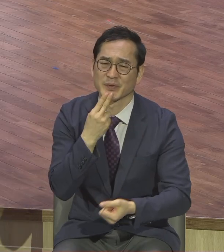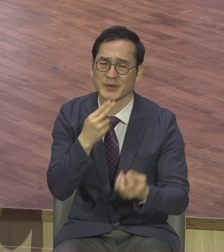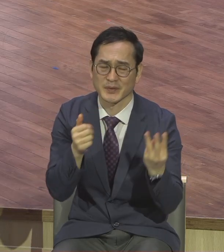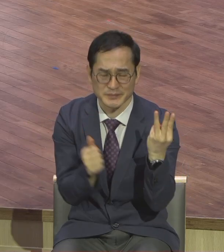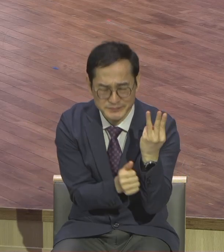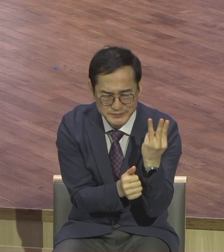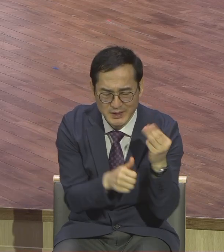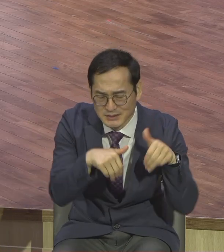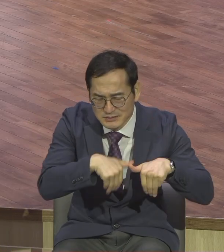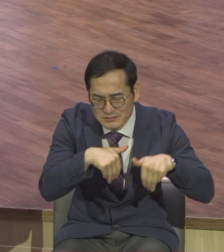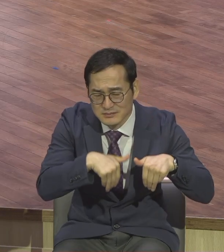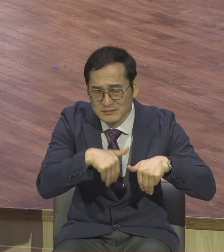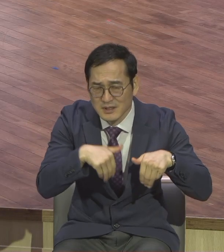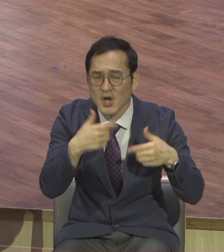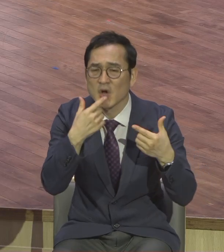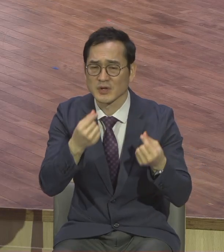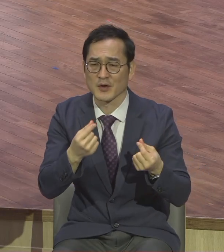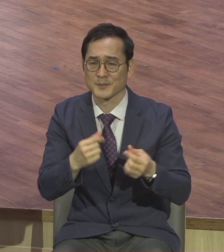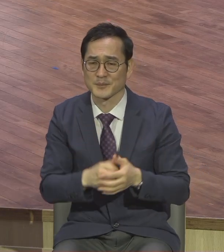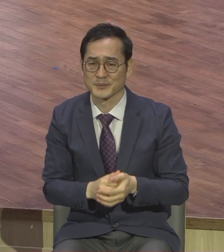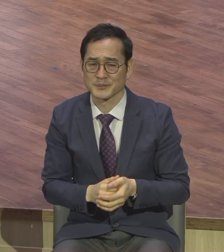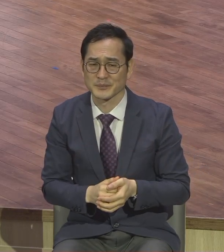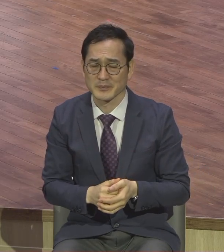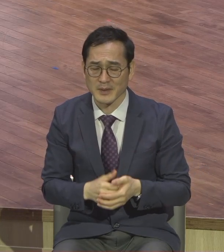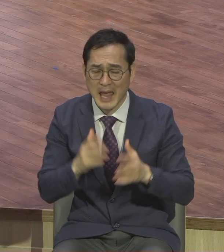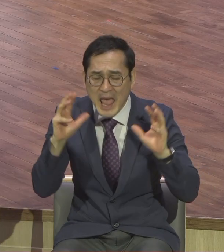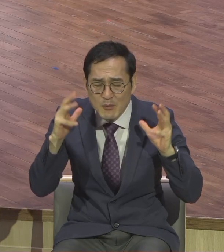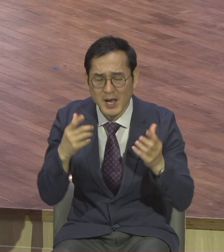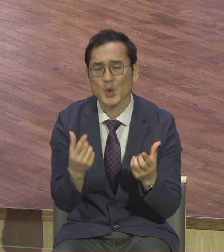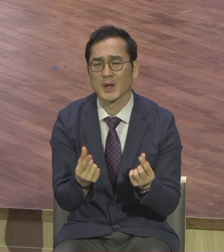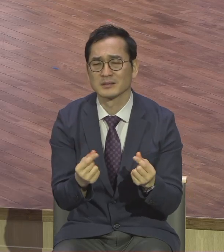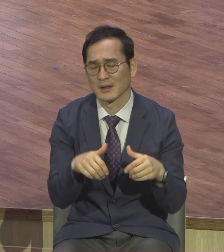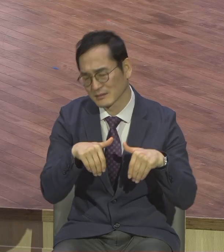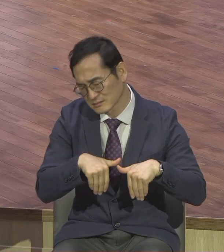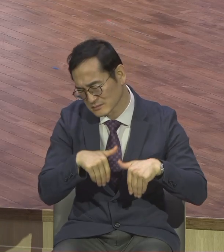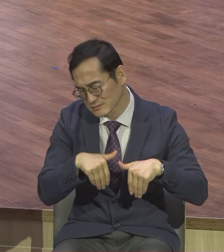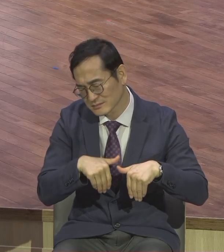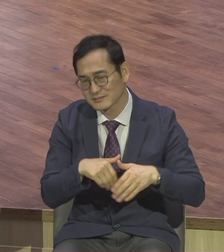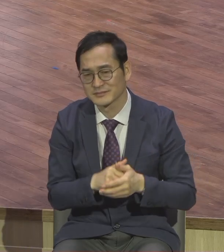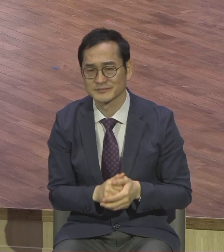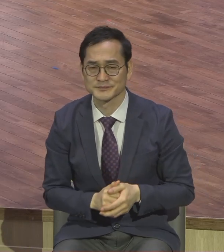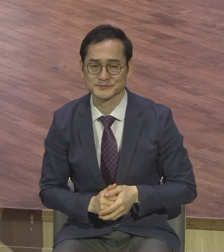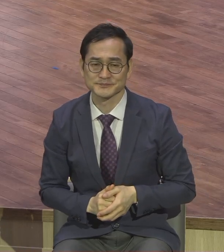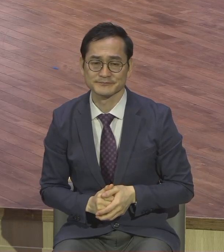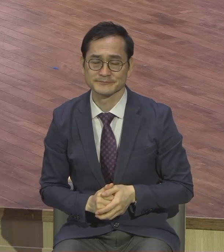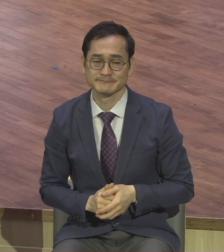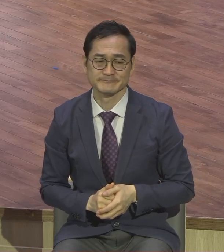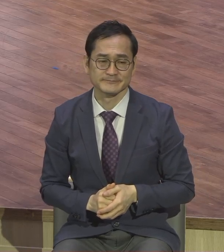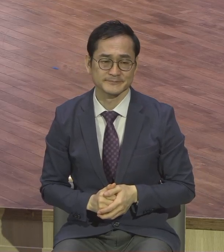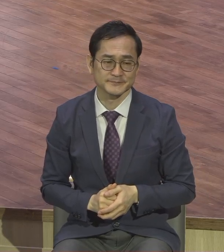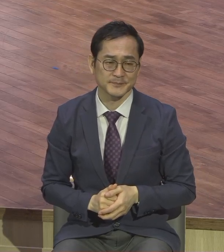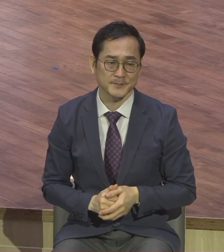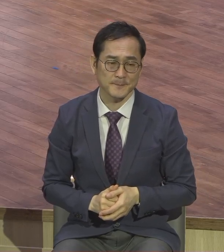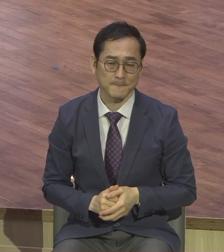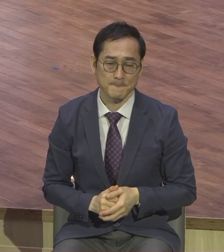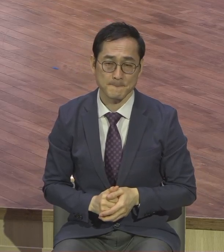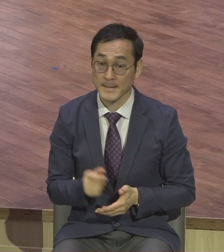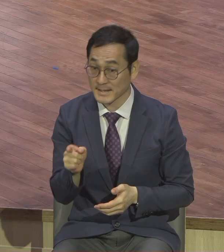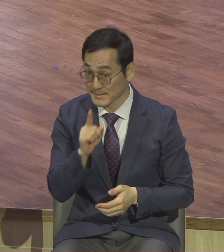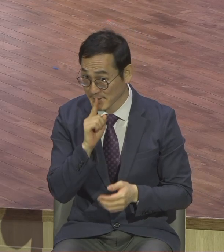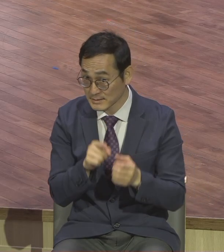자유를 누리지 못한 미성년자와 같은 그런 삶을 살았다. 자, 이